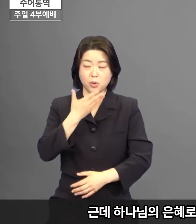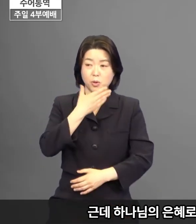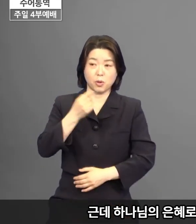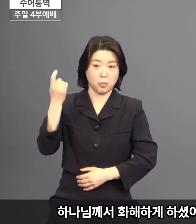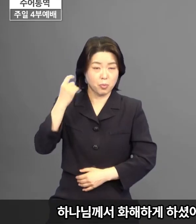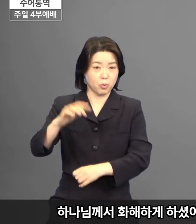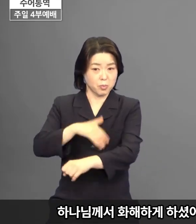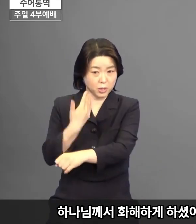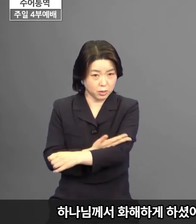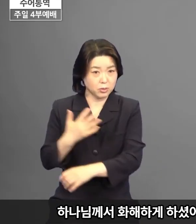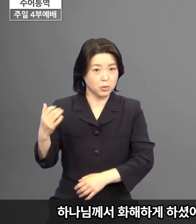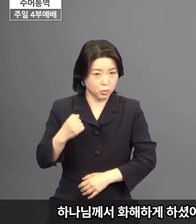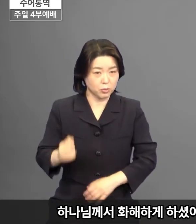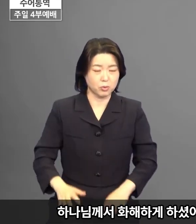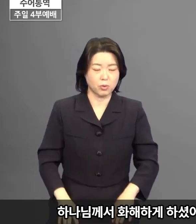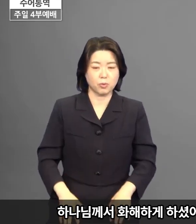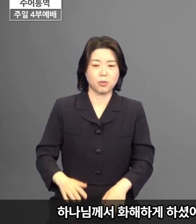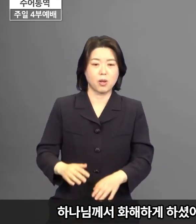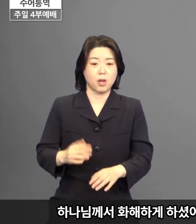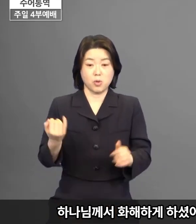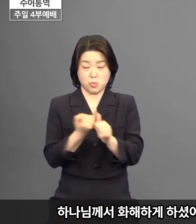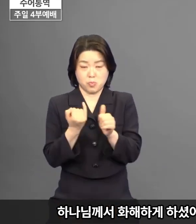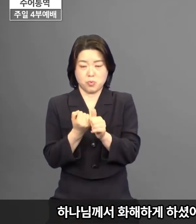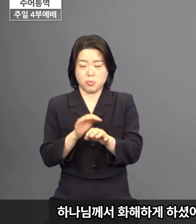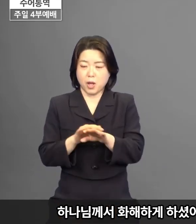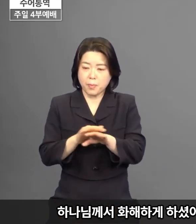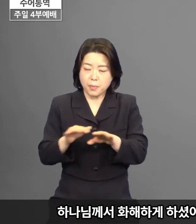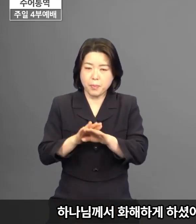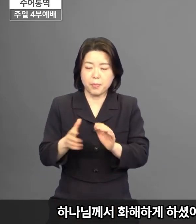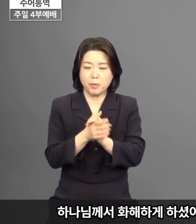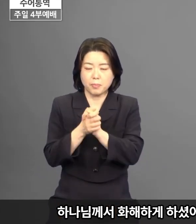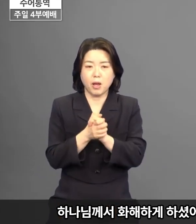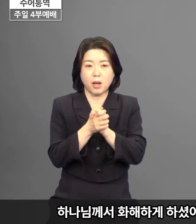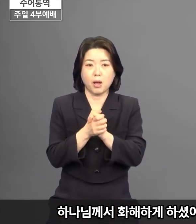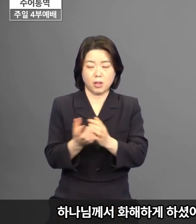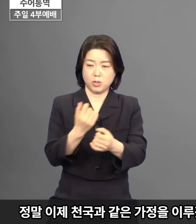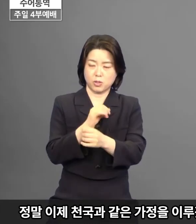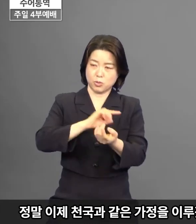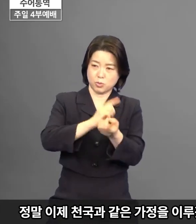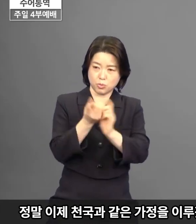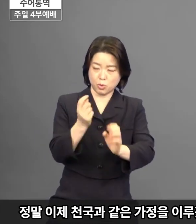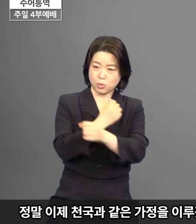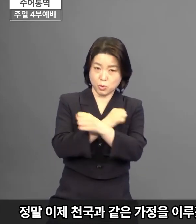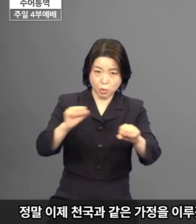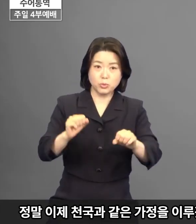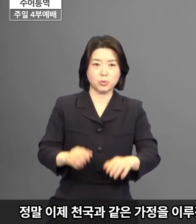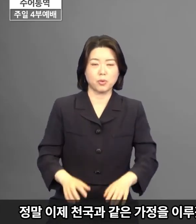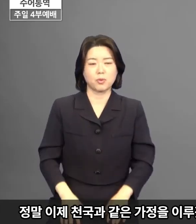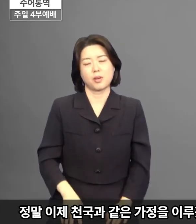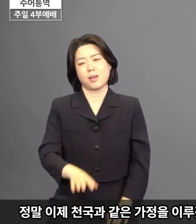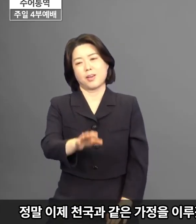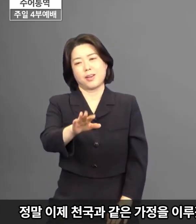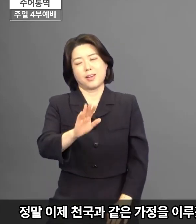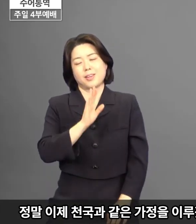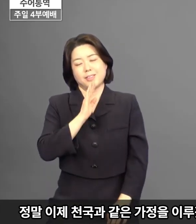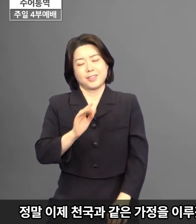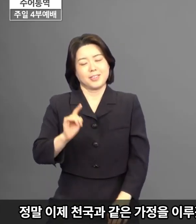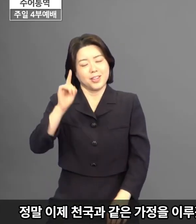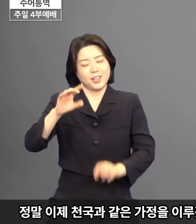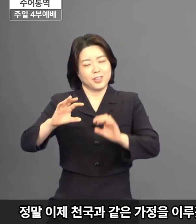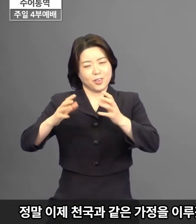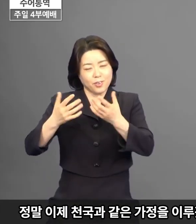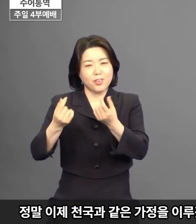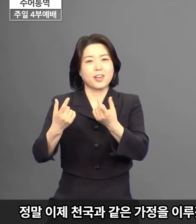능력으로 하나님께서 화해하게 하셨어요. 부부를 용서하게 하셨습니다. 정말 이제 천국과 같은 가정을